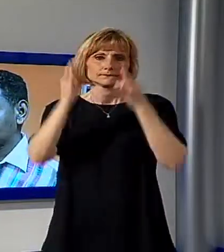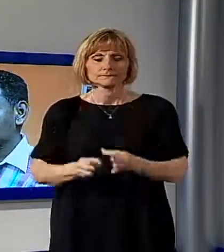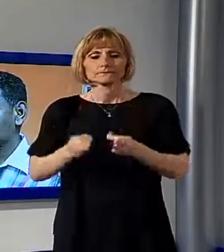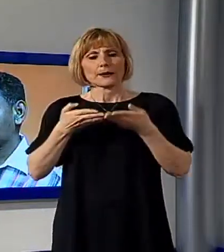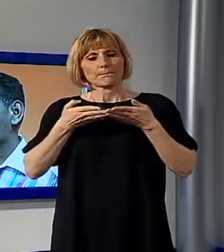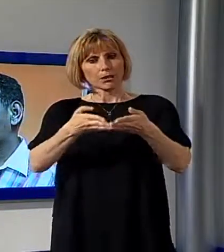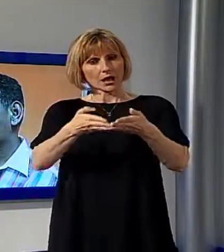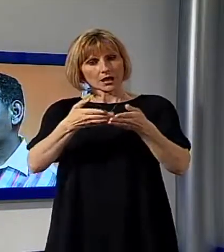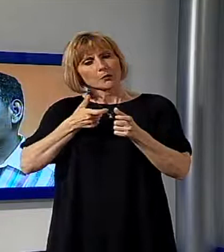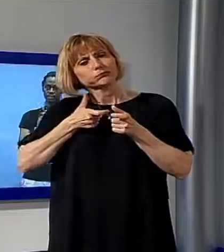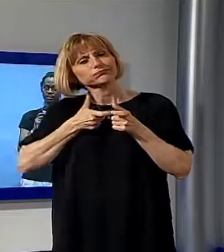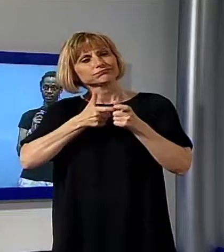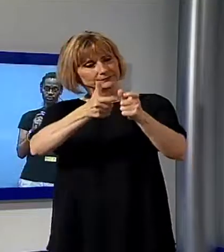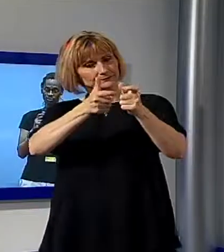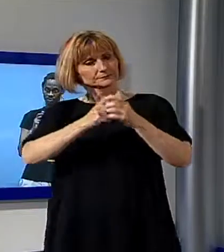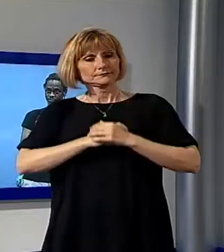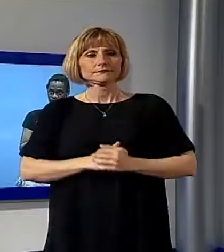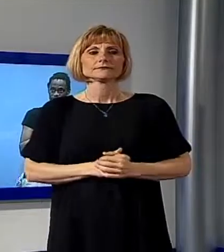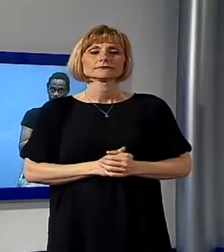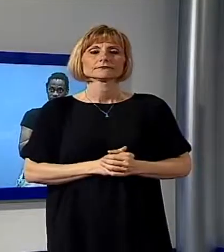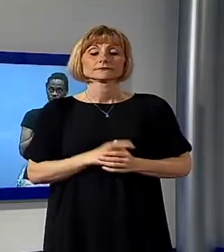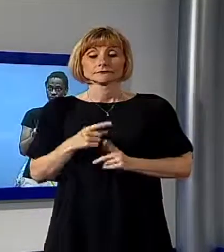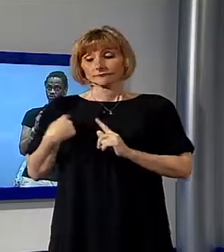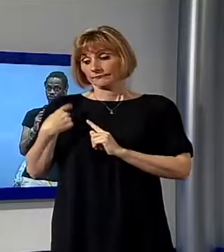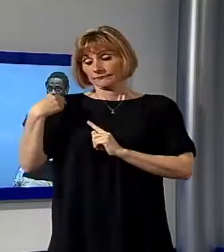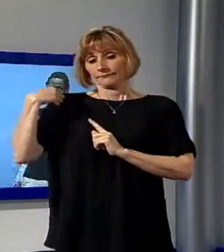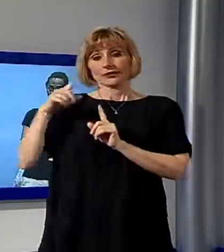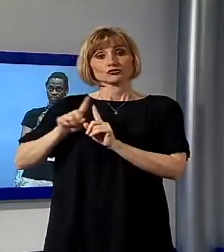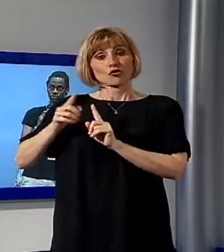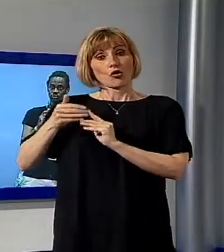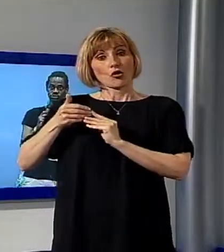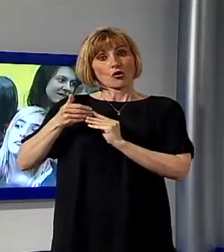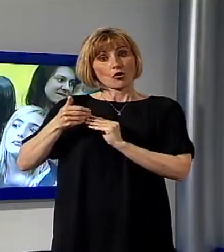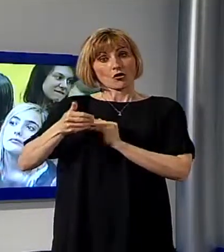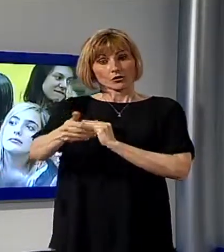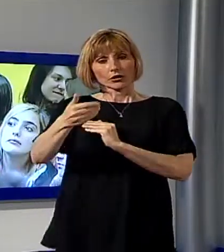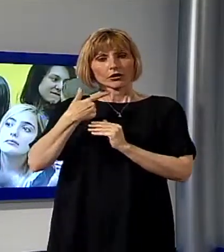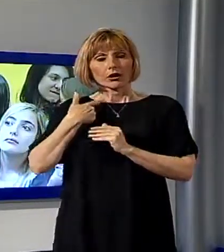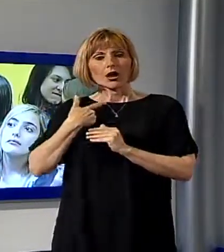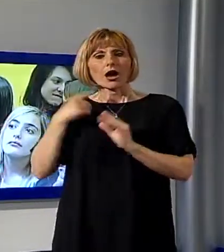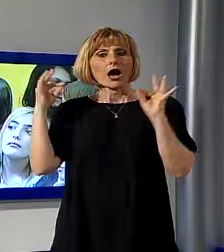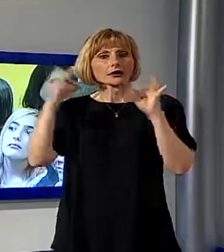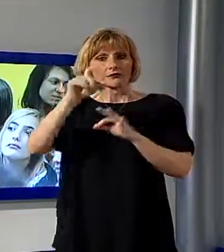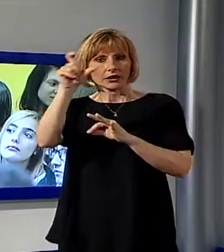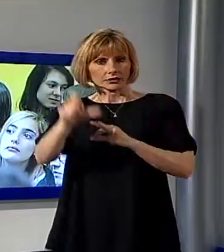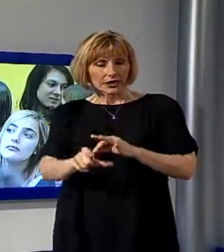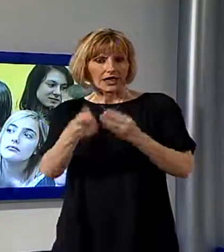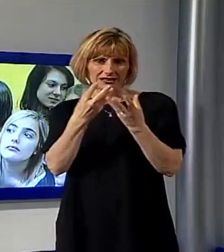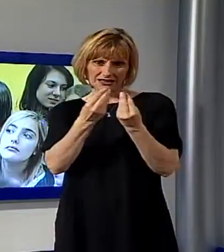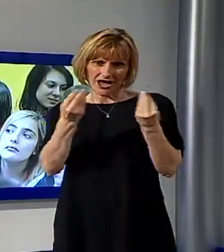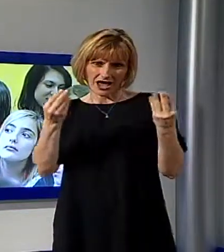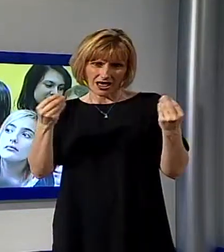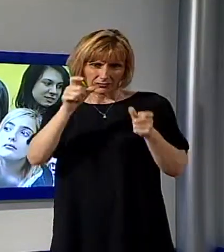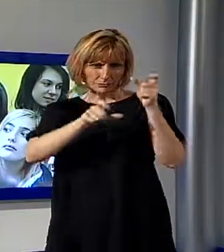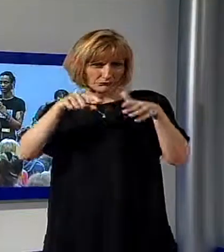barche per la partenza. Mentre in questi giorni si moltiplicano gli sbarchi in Italia, ma soprattutto le morti in mare,